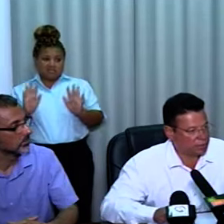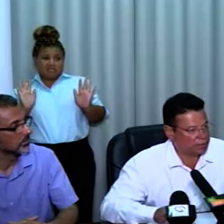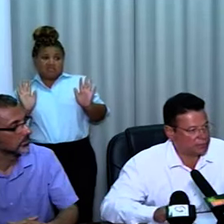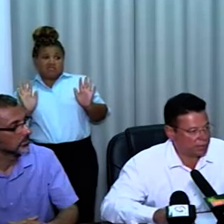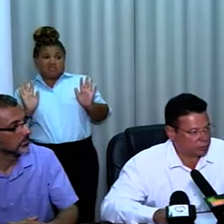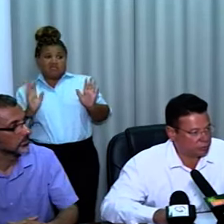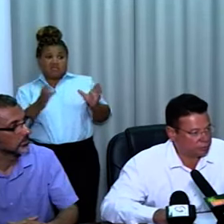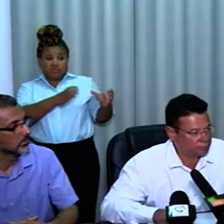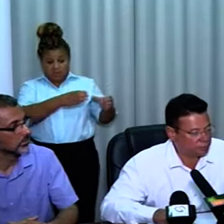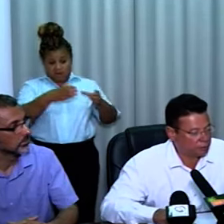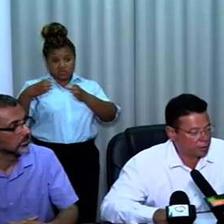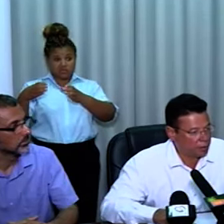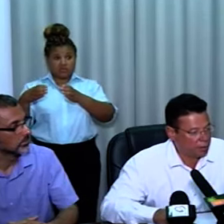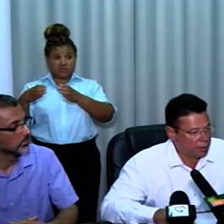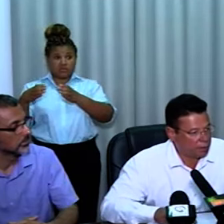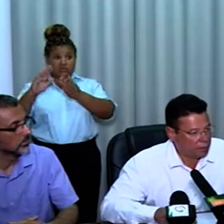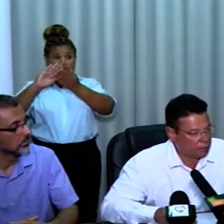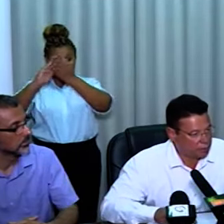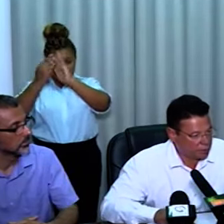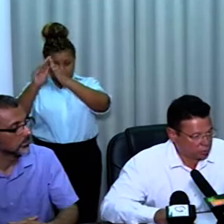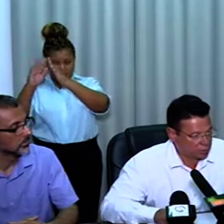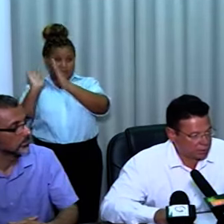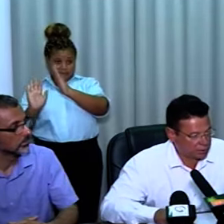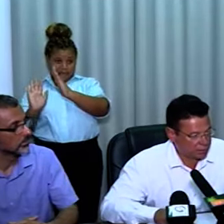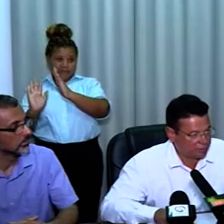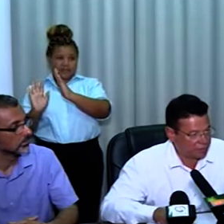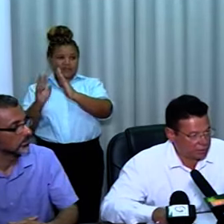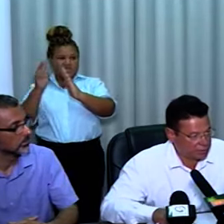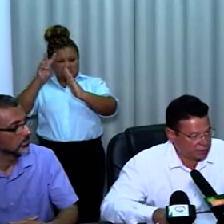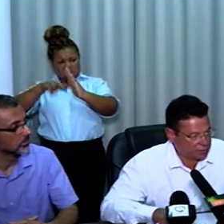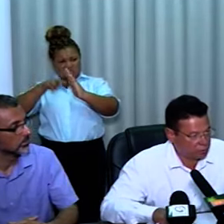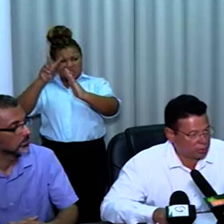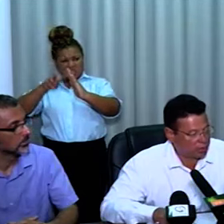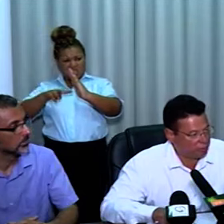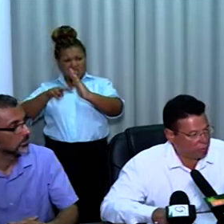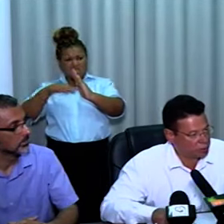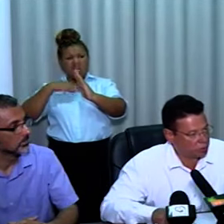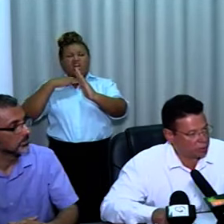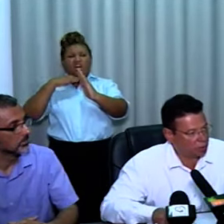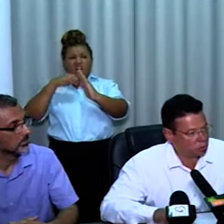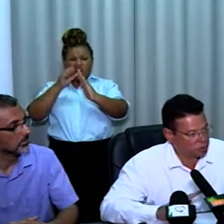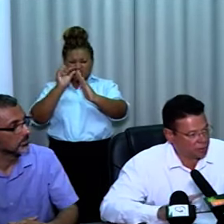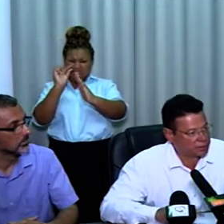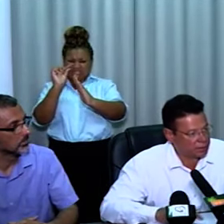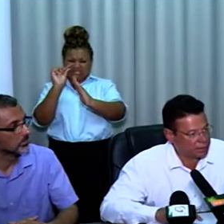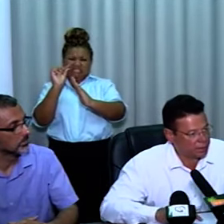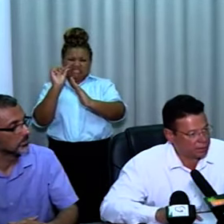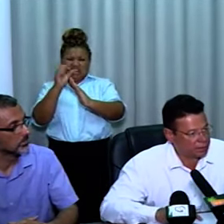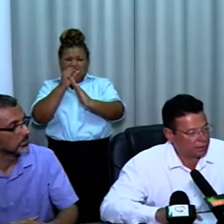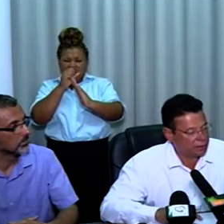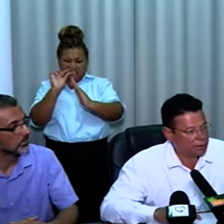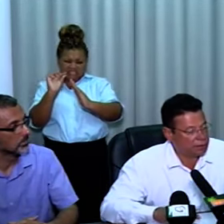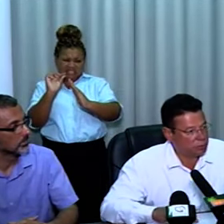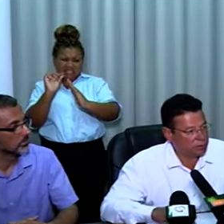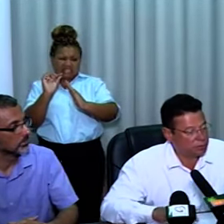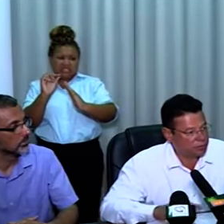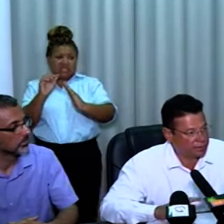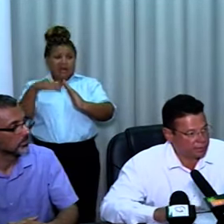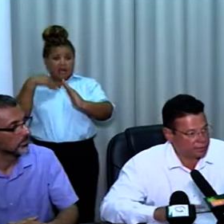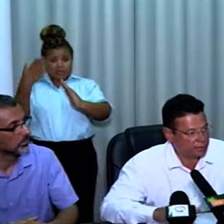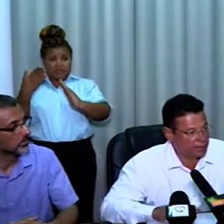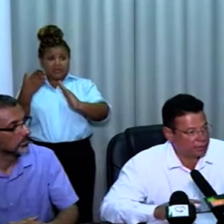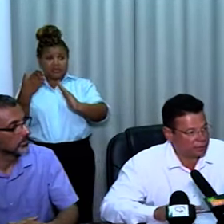commence à être là tout. Et pendant que notre présence à bas vendredi, nous avons l'information qui, quand je peux rester d'Italie, il y a des gens